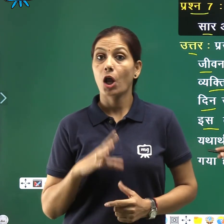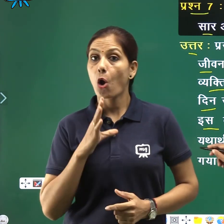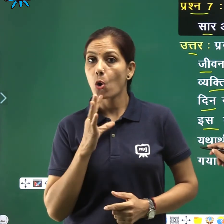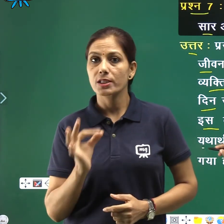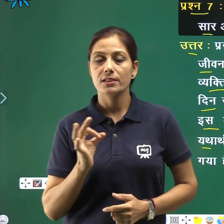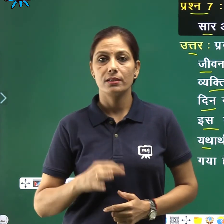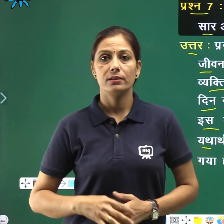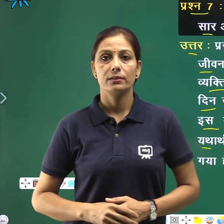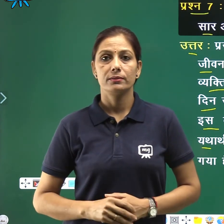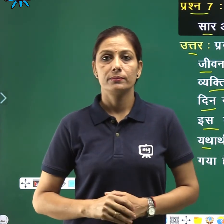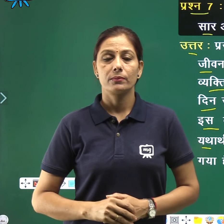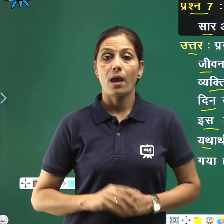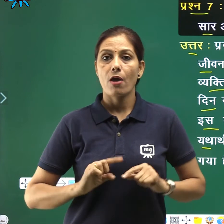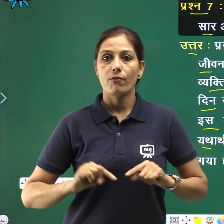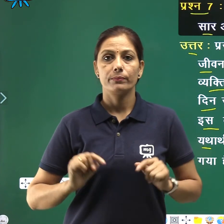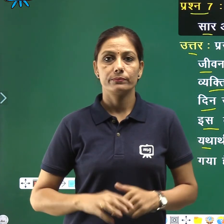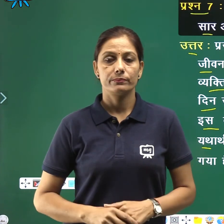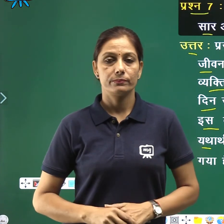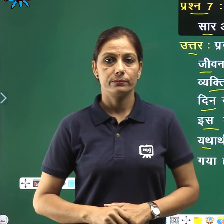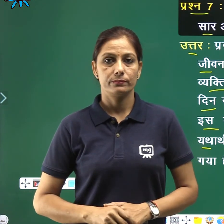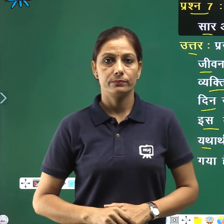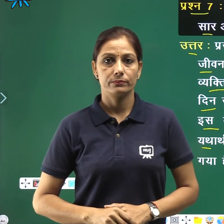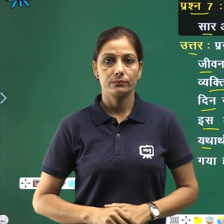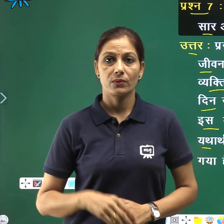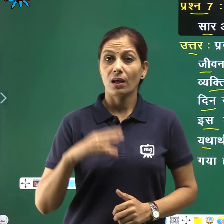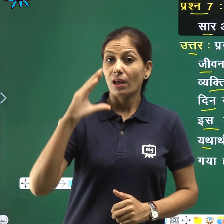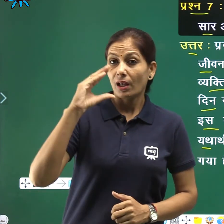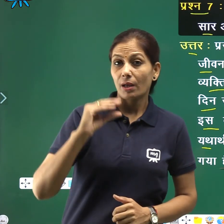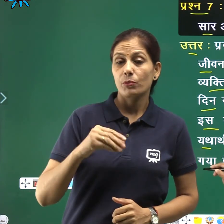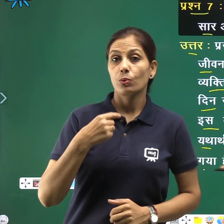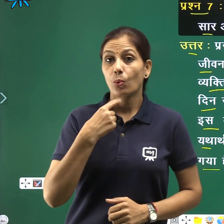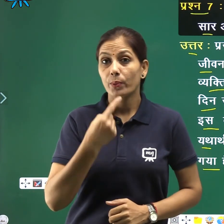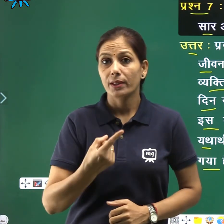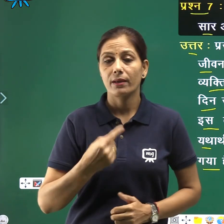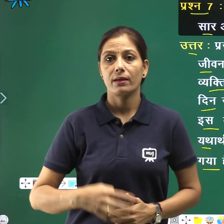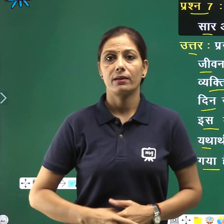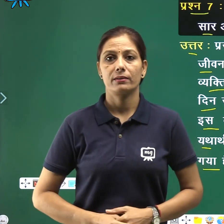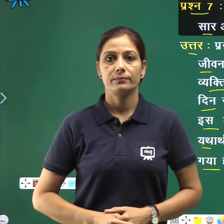यथार्थ एवं अभावों को बताया है।